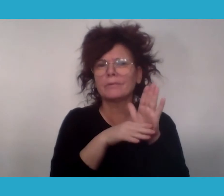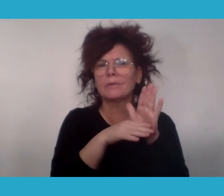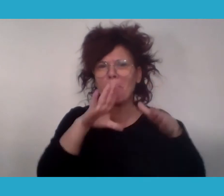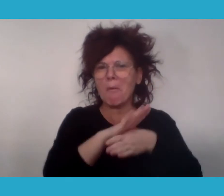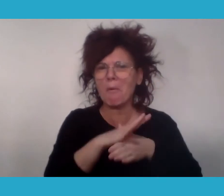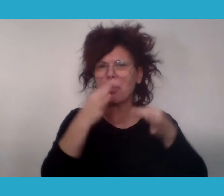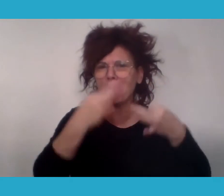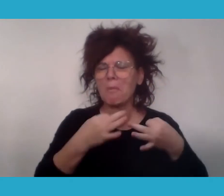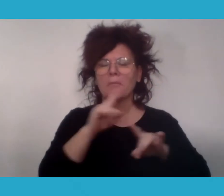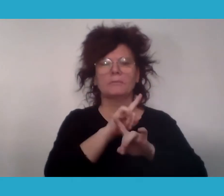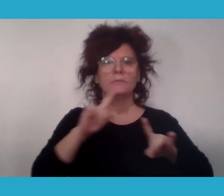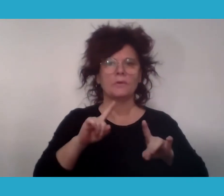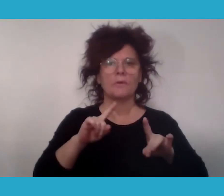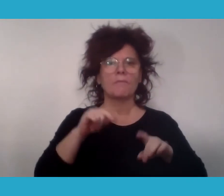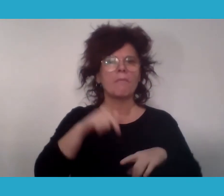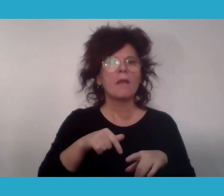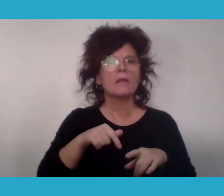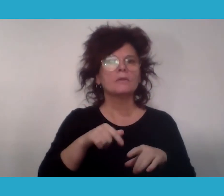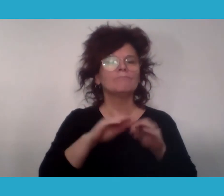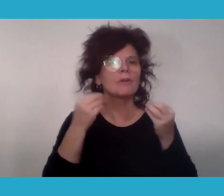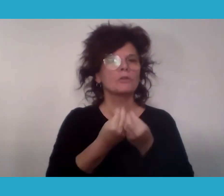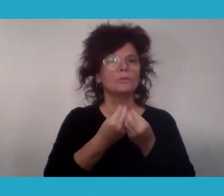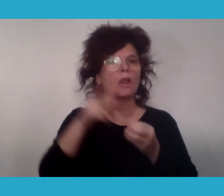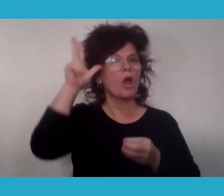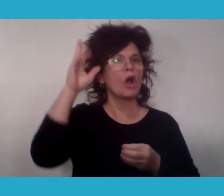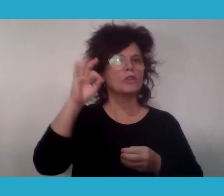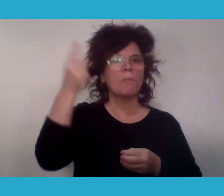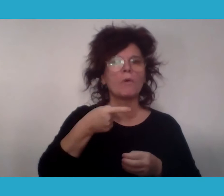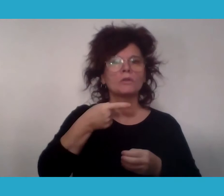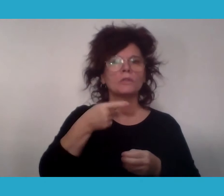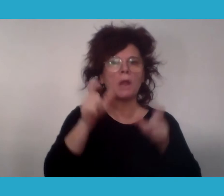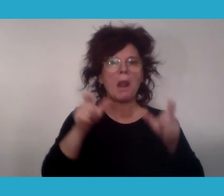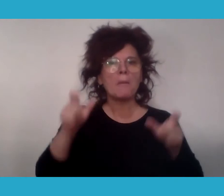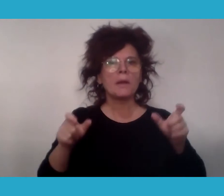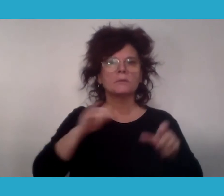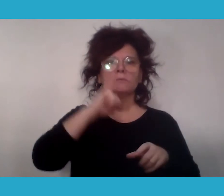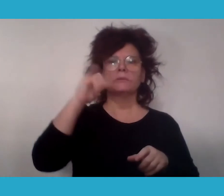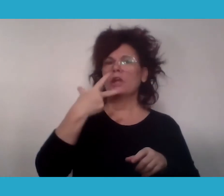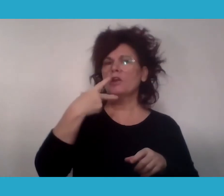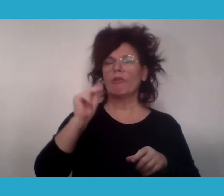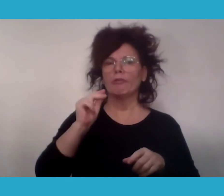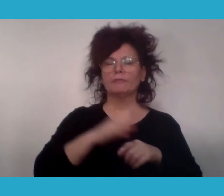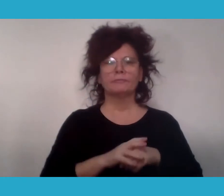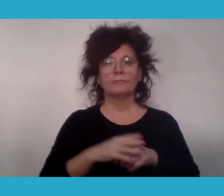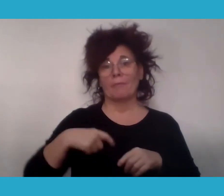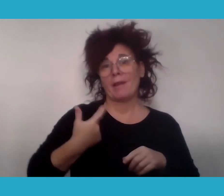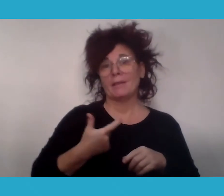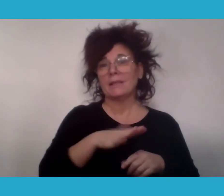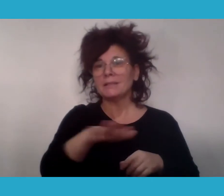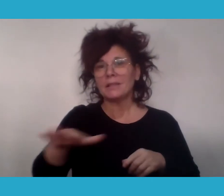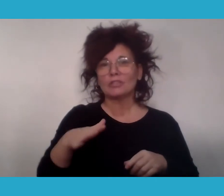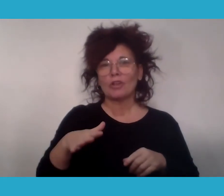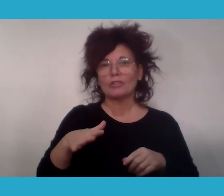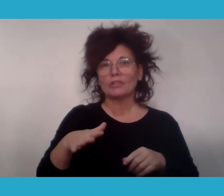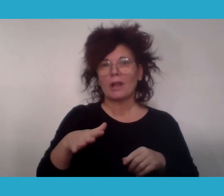de audiencia, un 80% de negativa, se pidió la licencia ambiental. Pero como no tenía licencia social, no